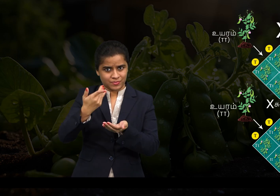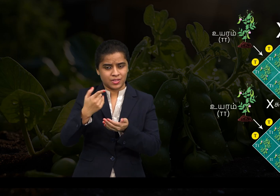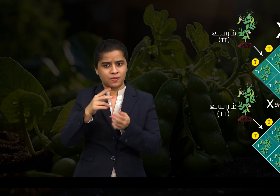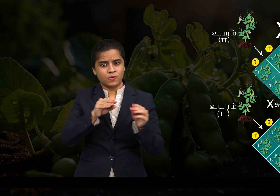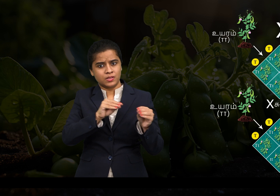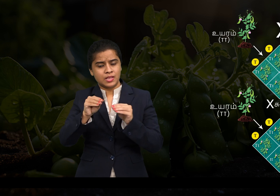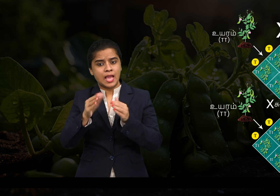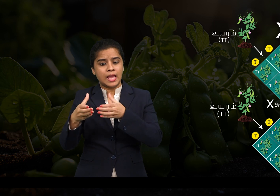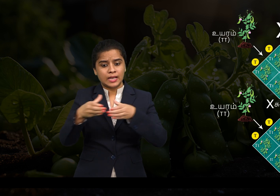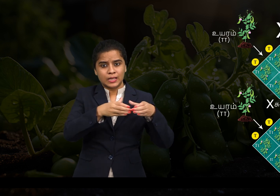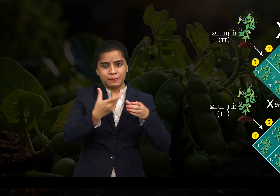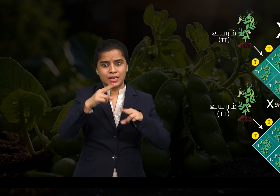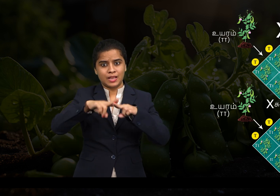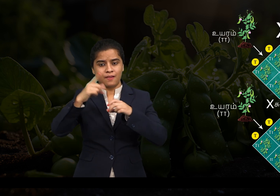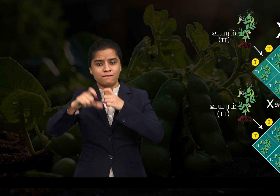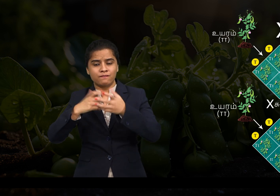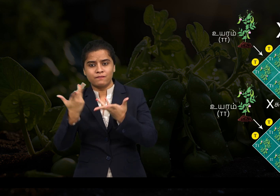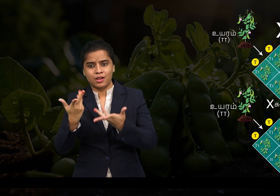அழைத்தார்.